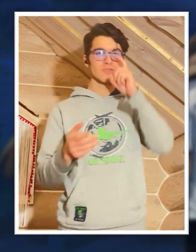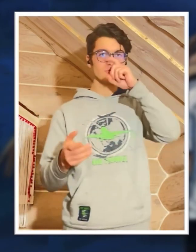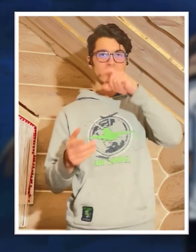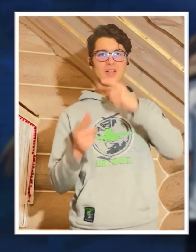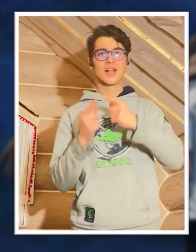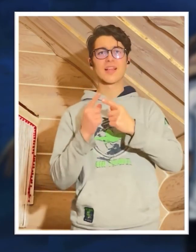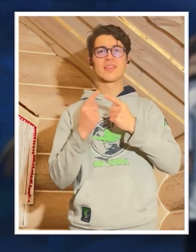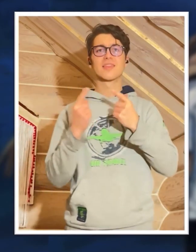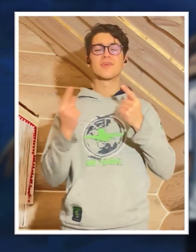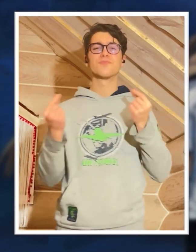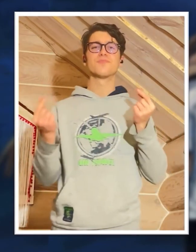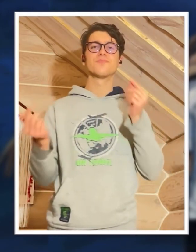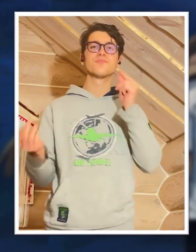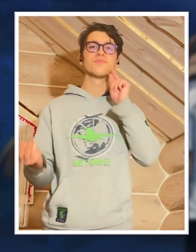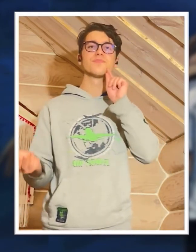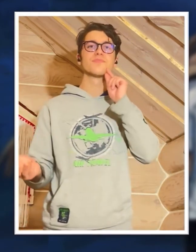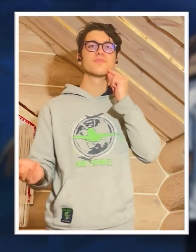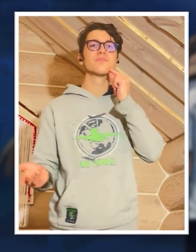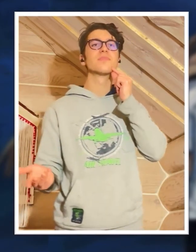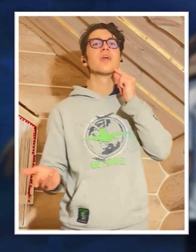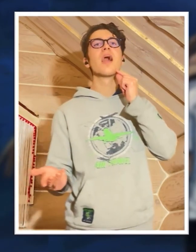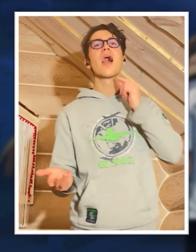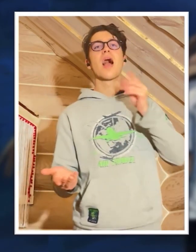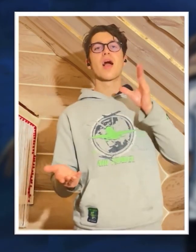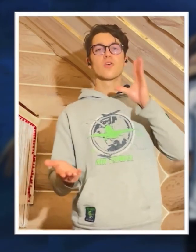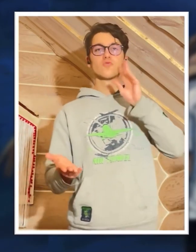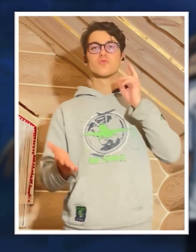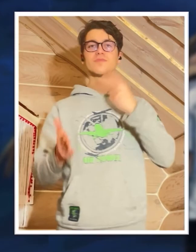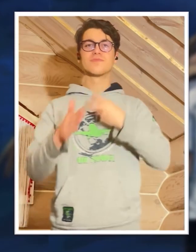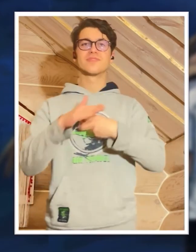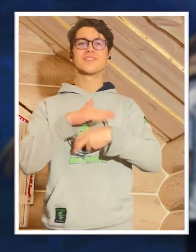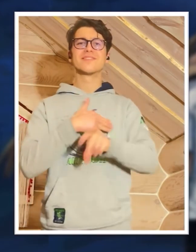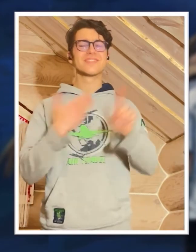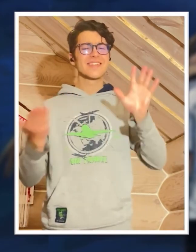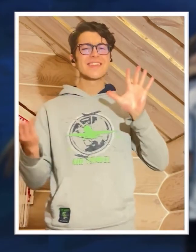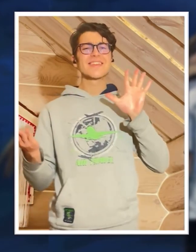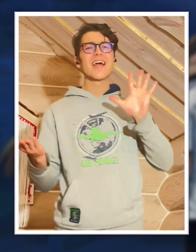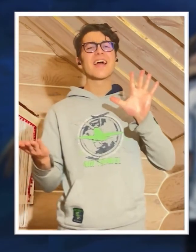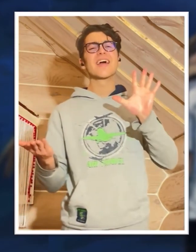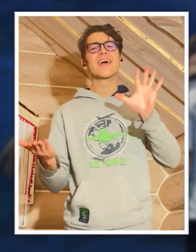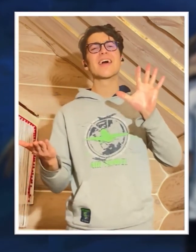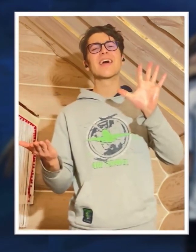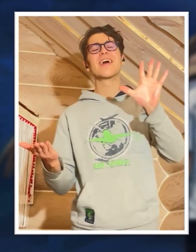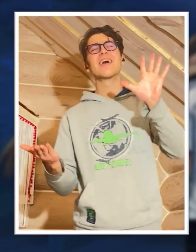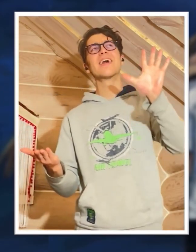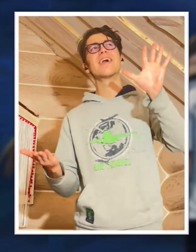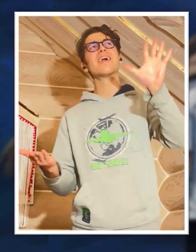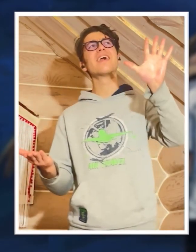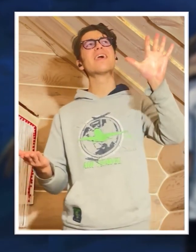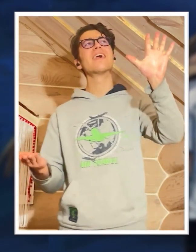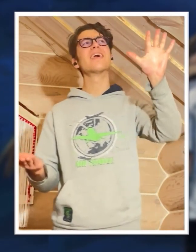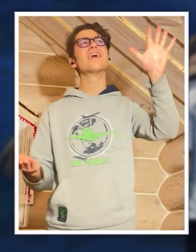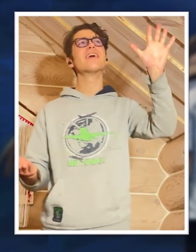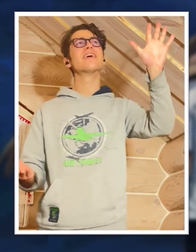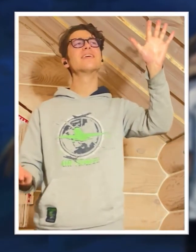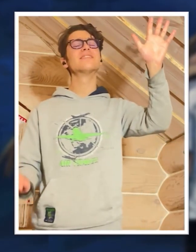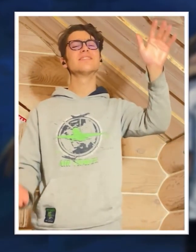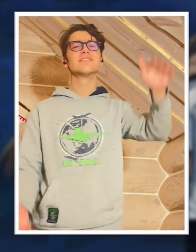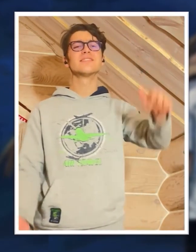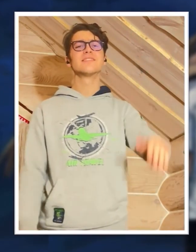с горьким шоколадом. А ты ушел и навсегда.